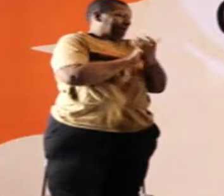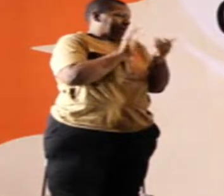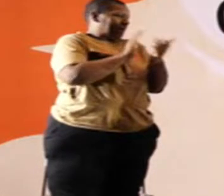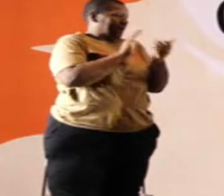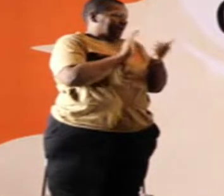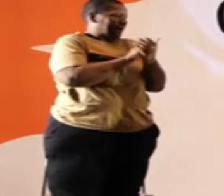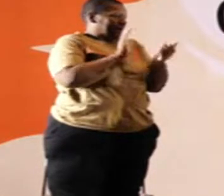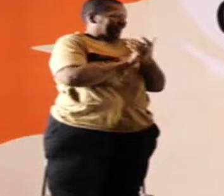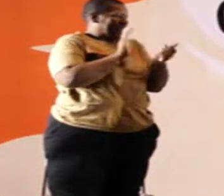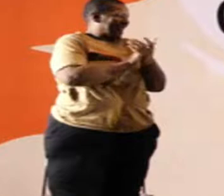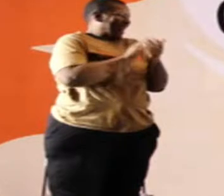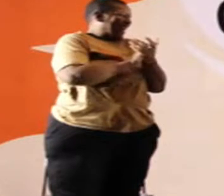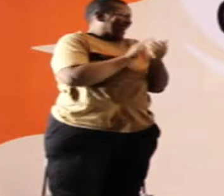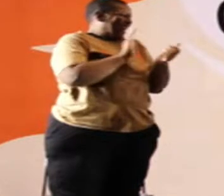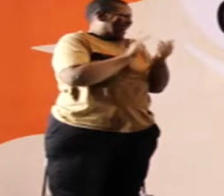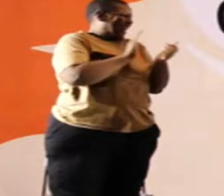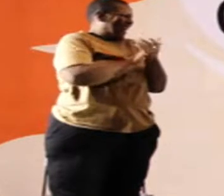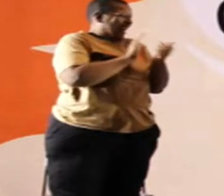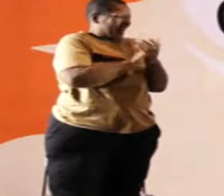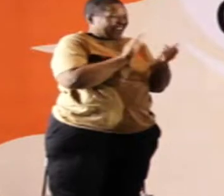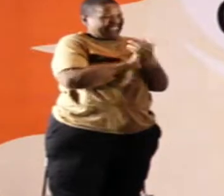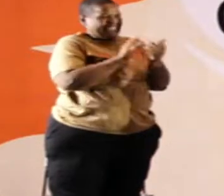Ô, gente.